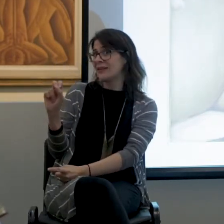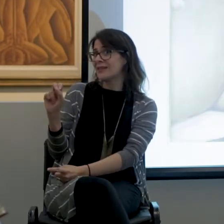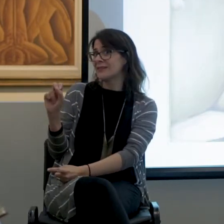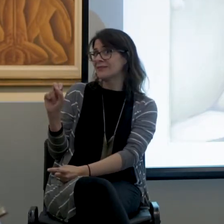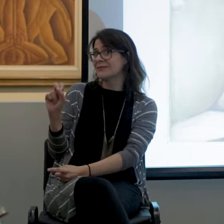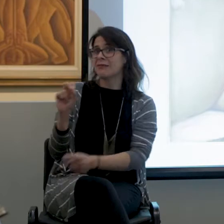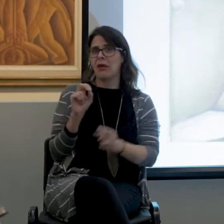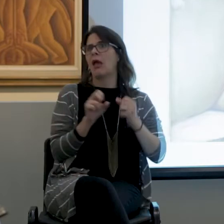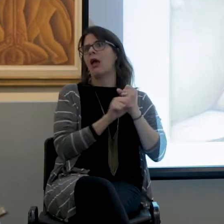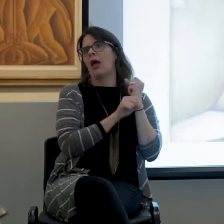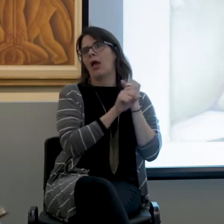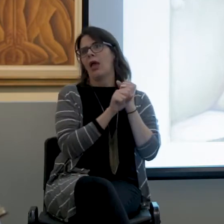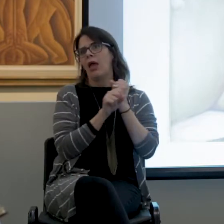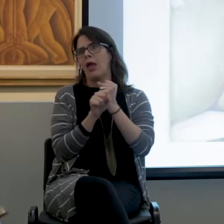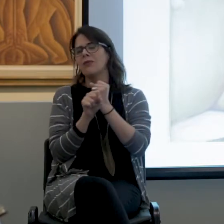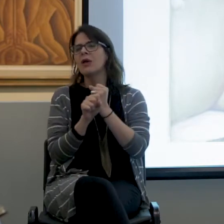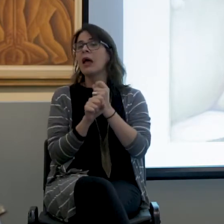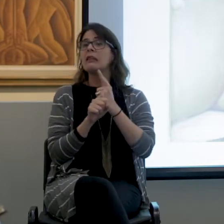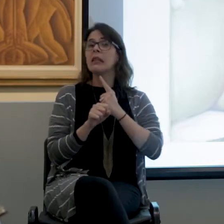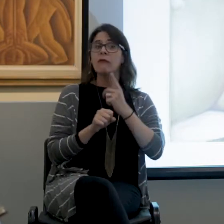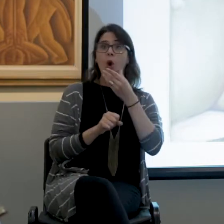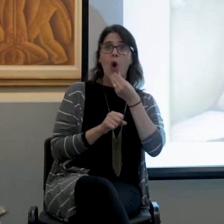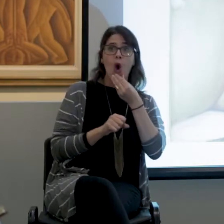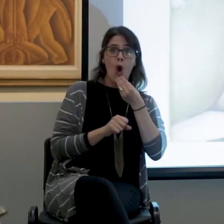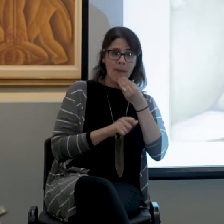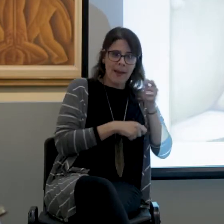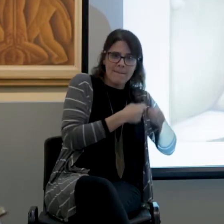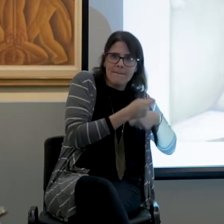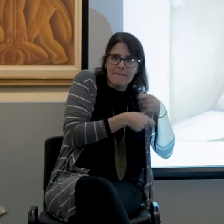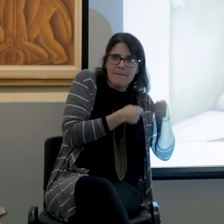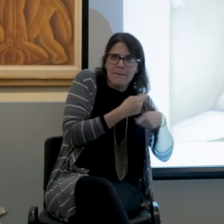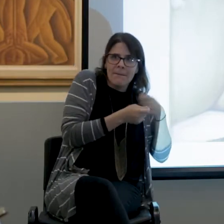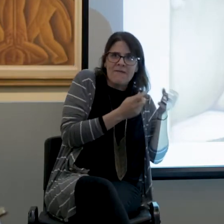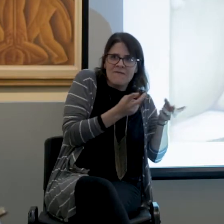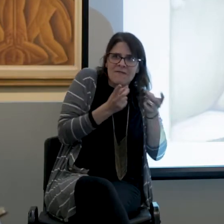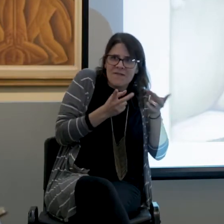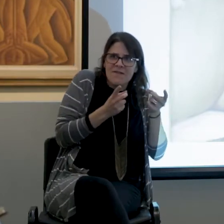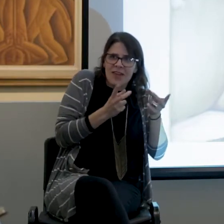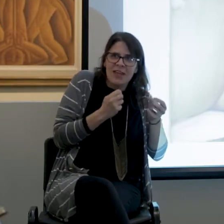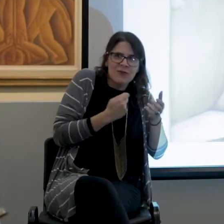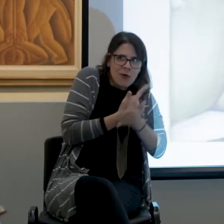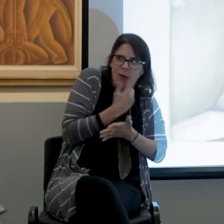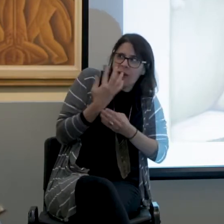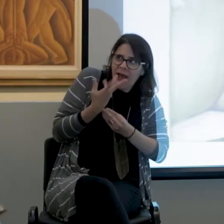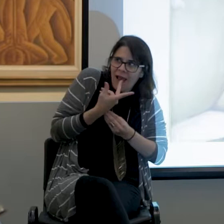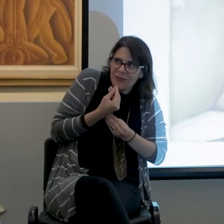um marchand negociante de arte do mercado negro